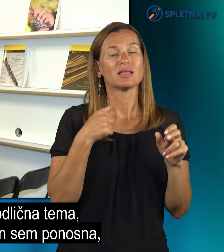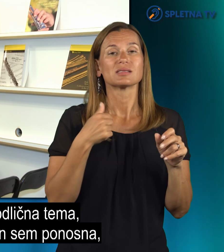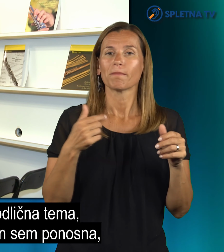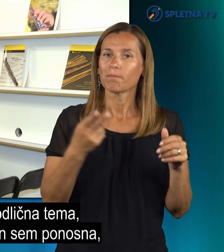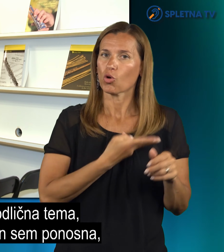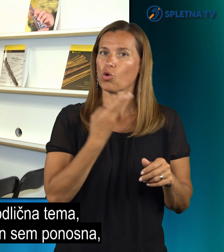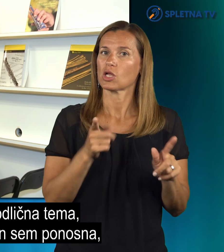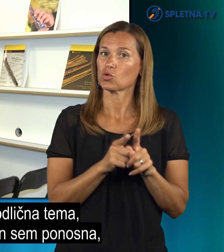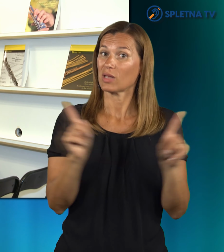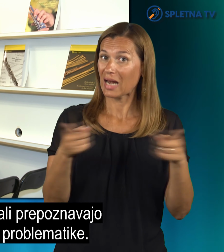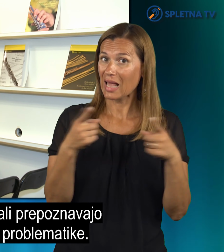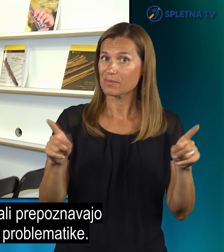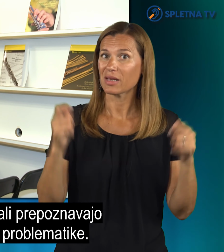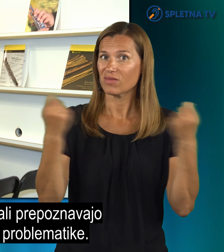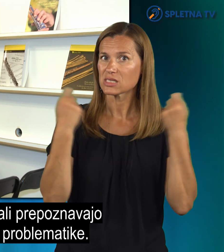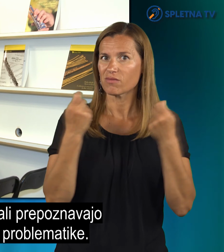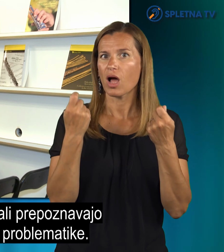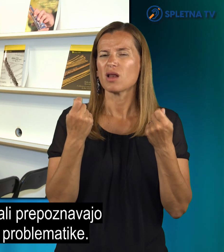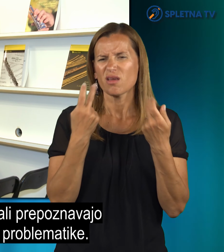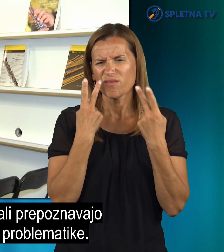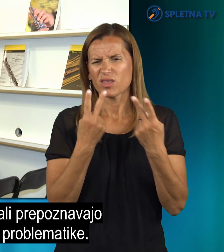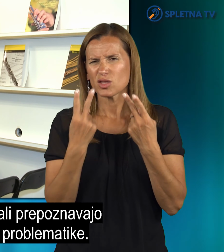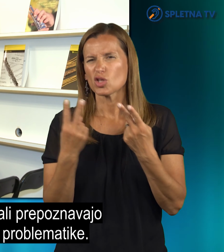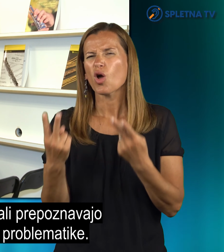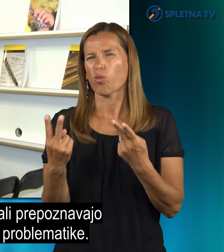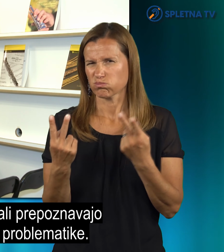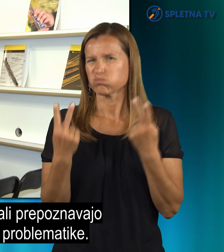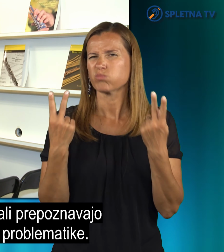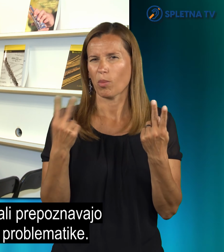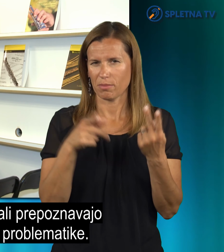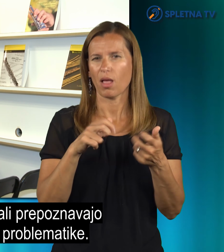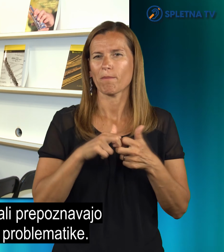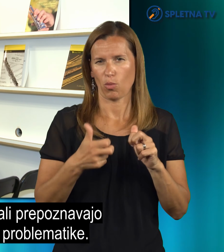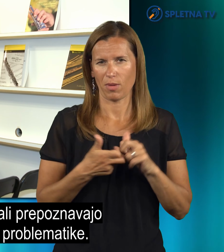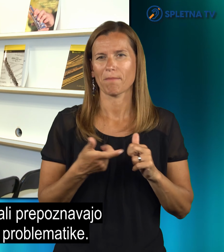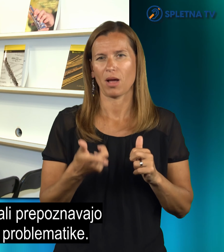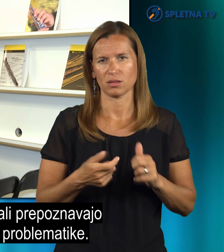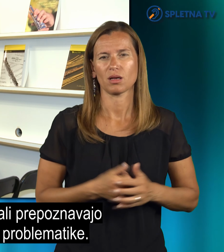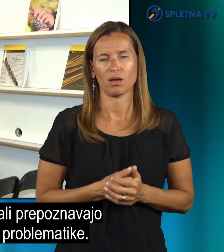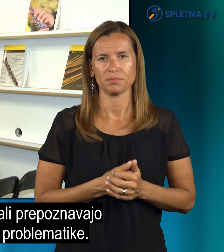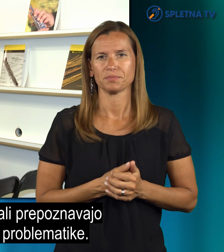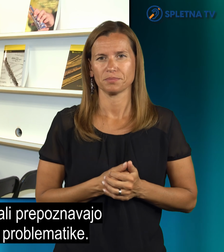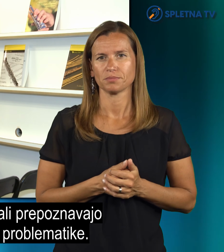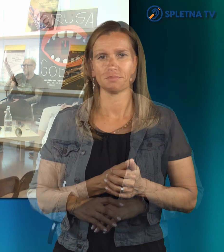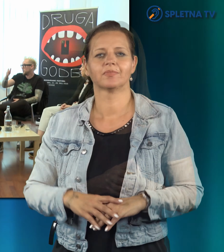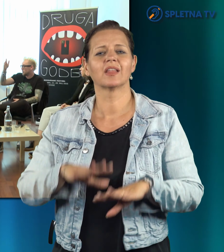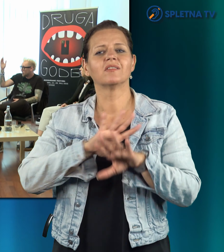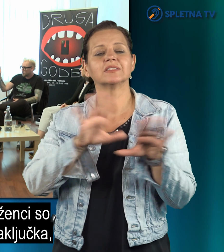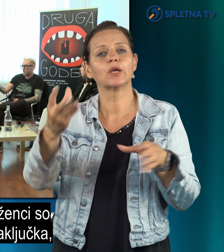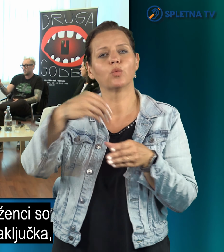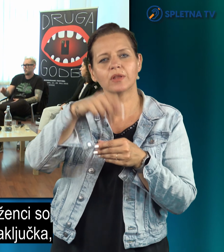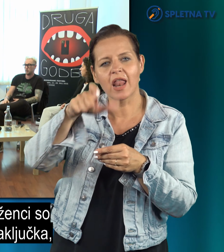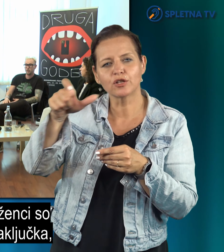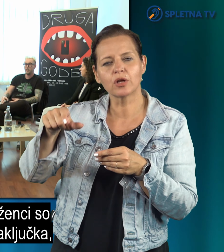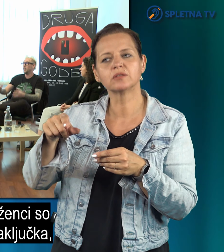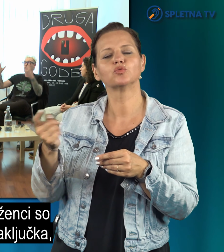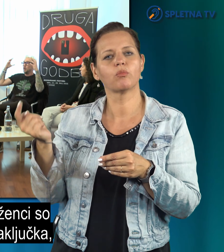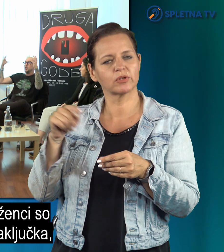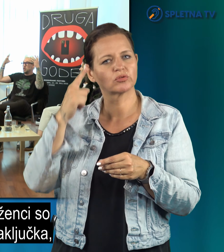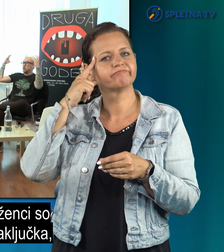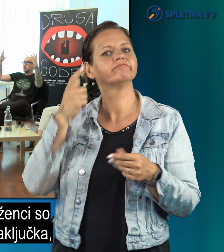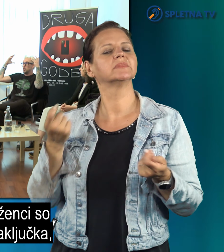so jo naslovili in res sem ponosna, da ti glasbeni festivali prepoznavajo pomembnost te problematike. Vsi